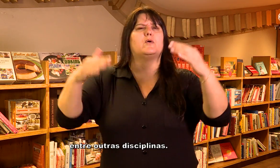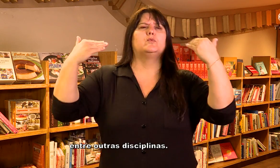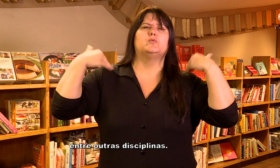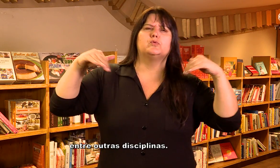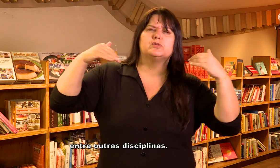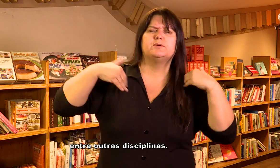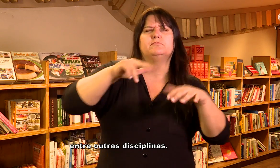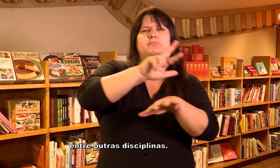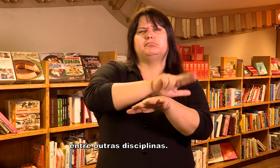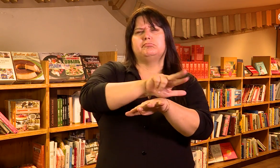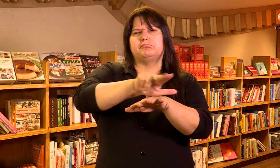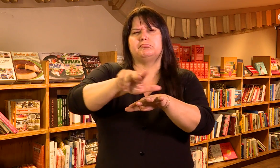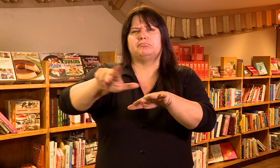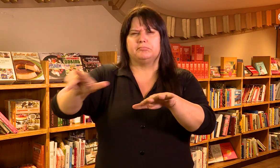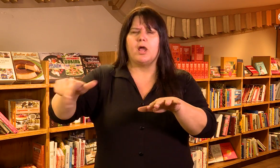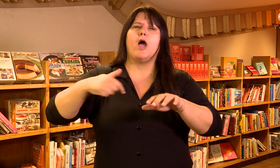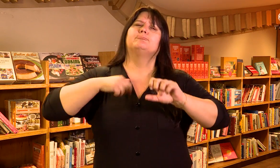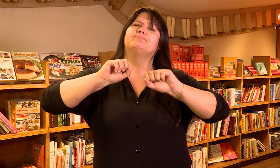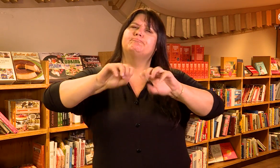outras disciplinas.